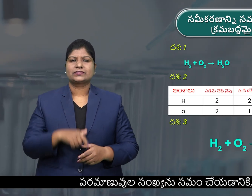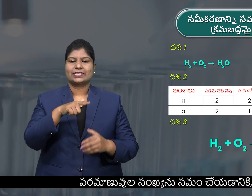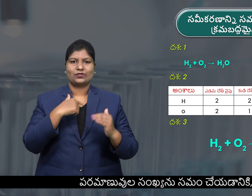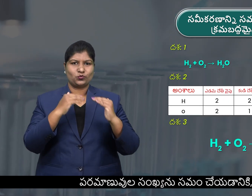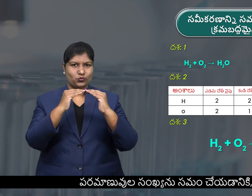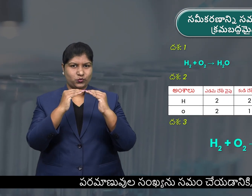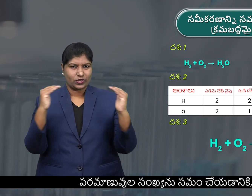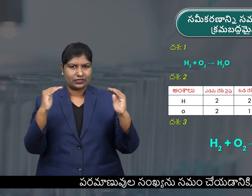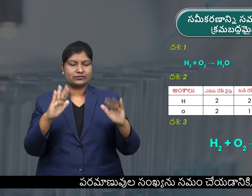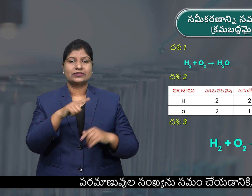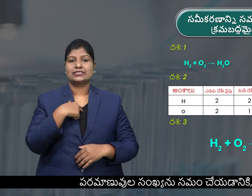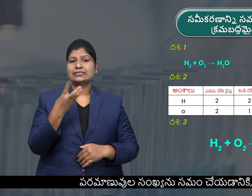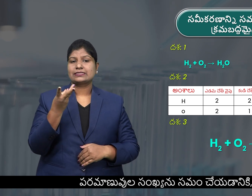పరమాణువుల సంఖ్యను సమం చేయడానికి